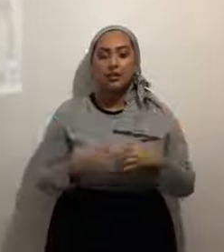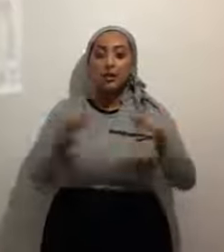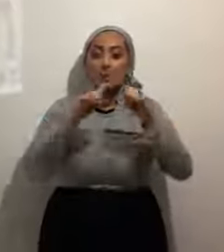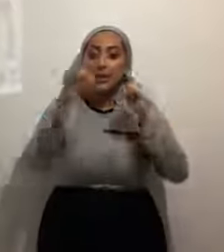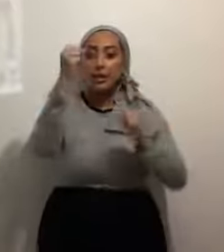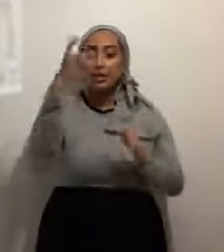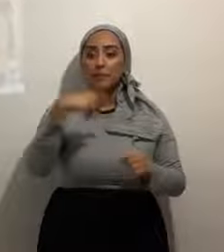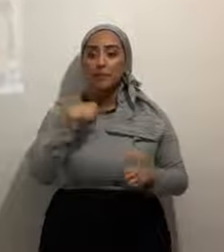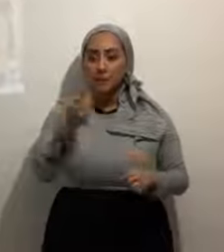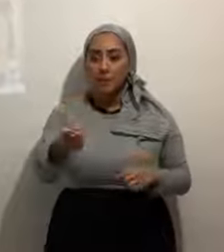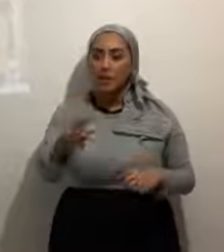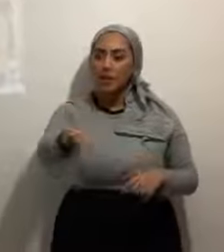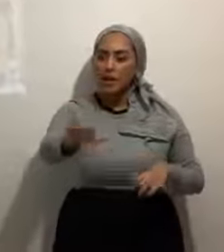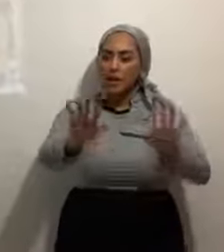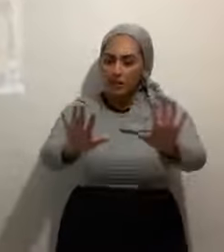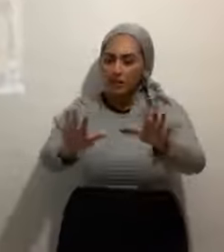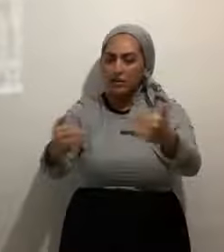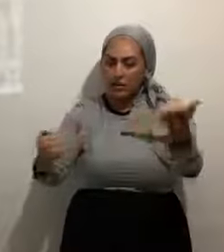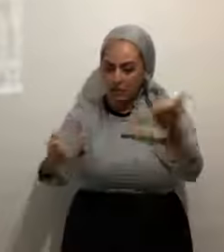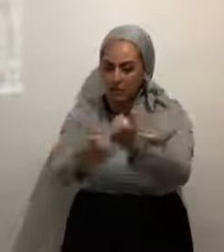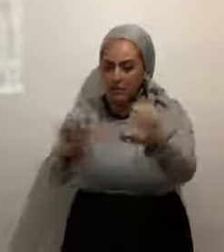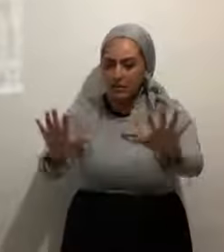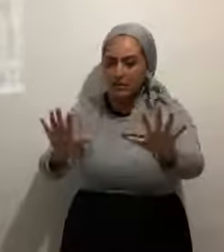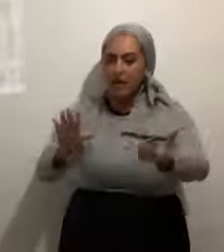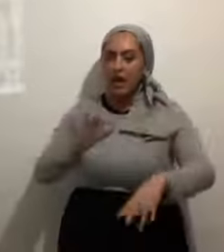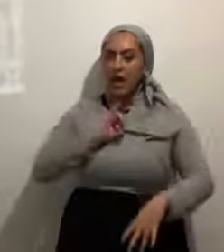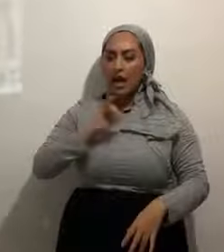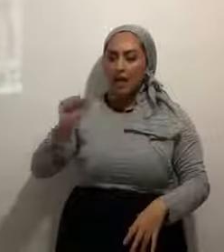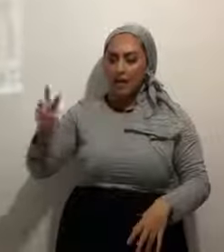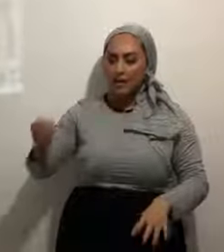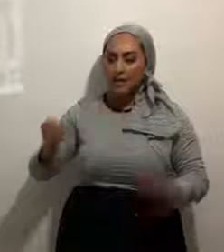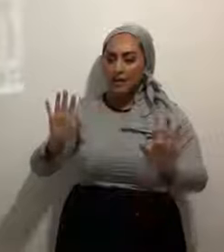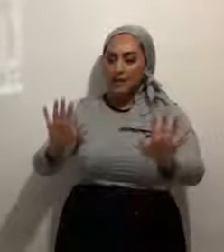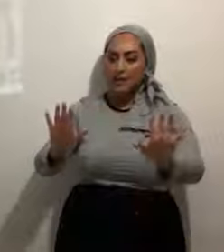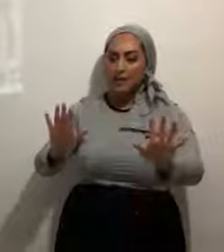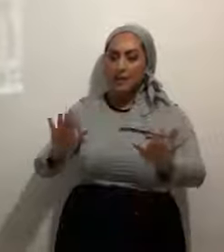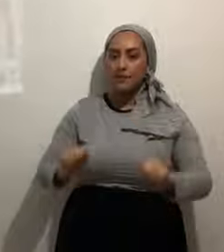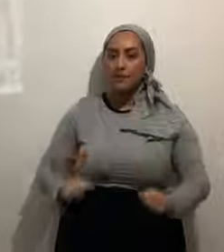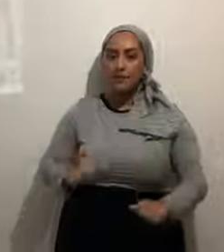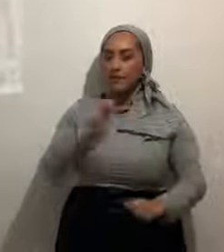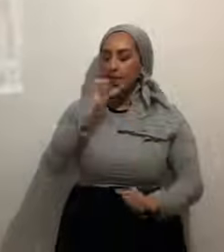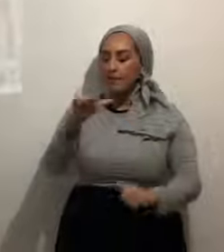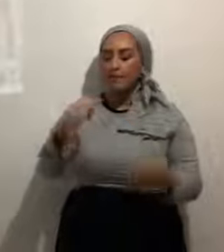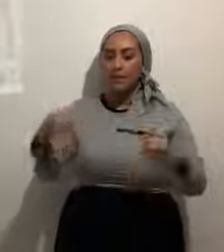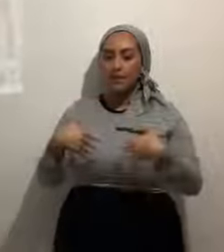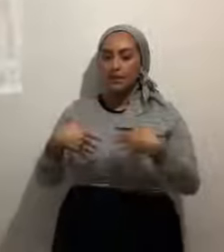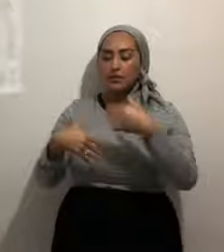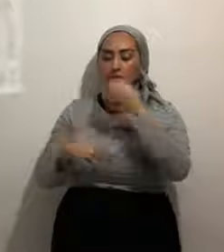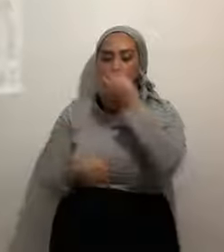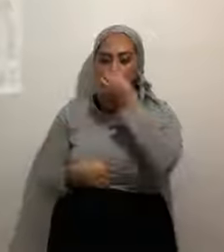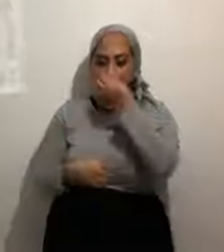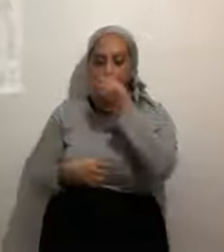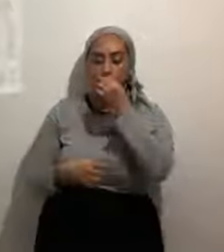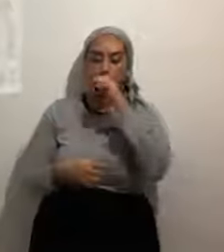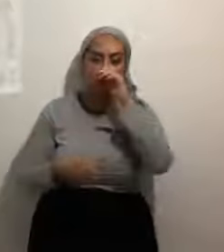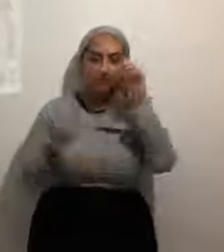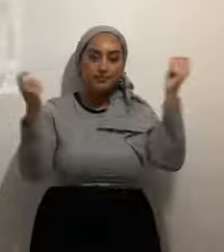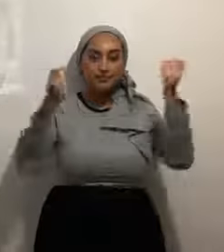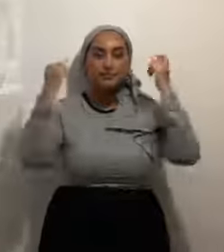les habló diciendo, ¡tened ánimo! ¡Yo soy! ¡No temáis! ¡Aleluya!